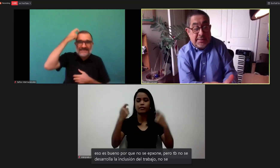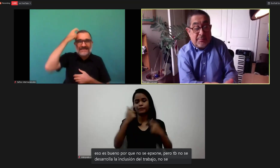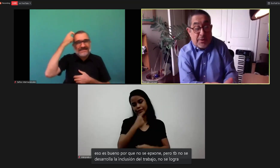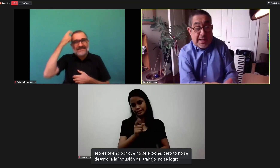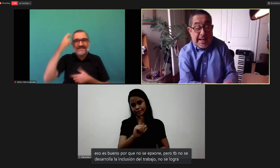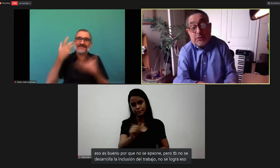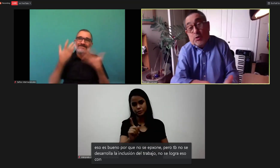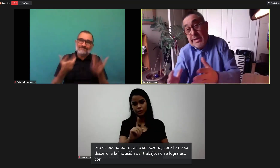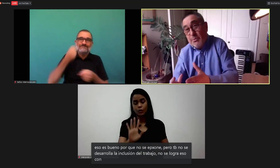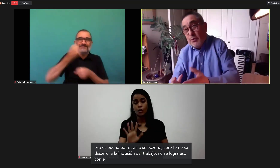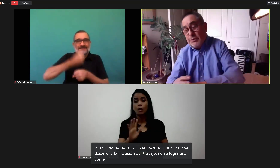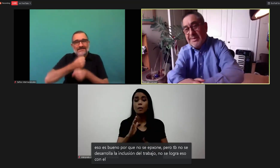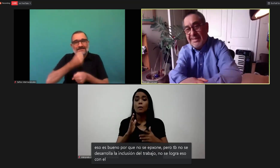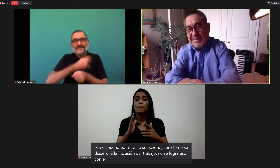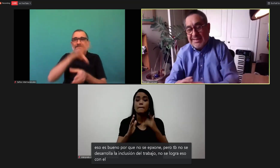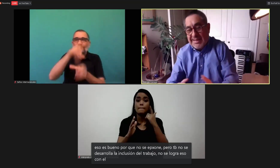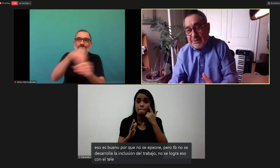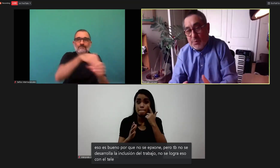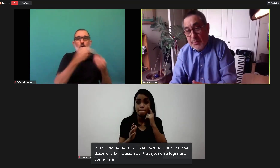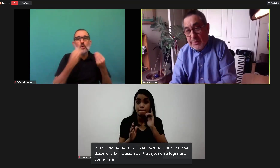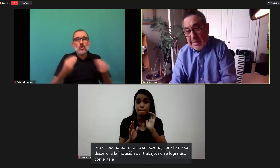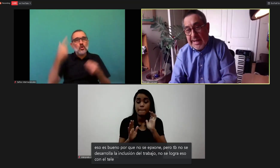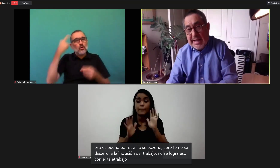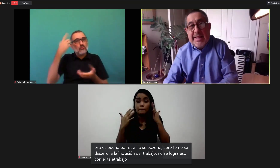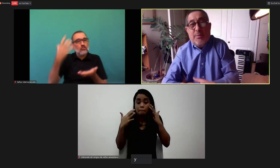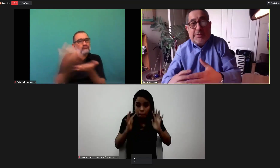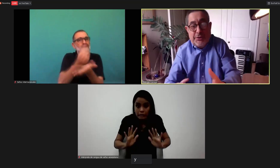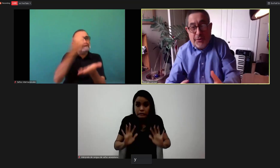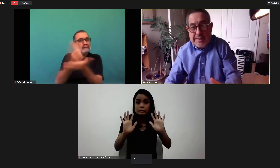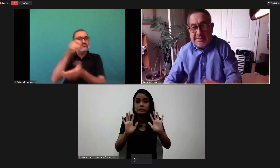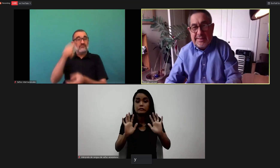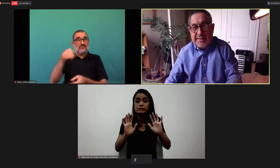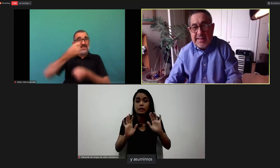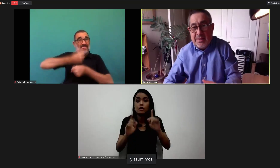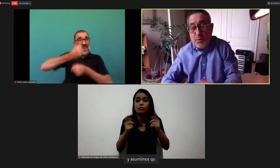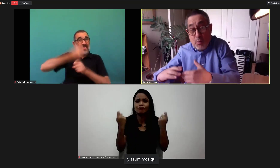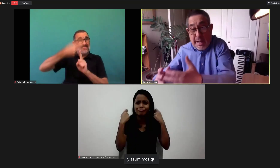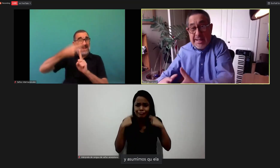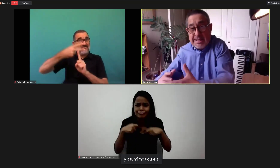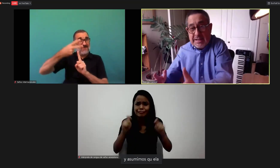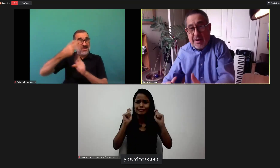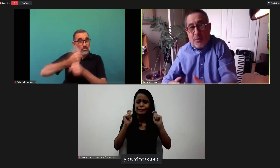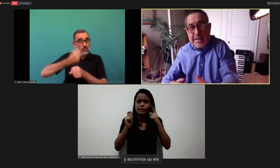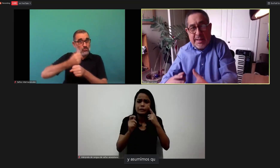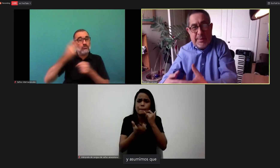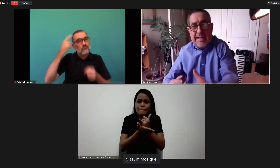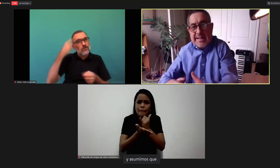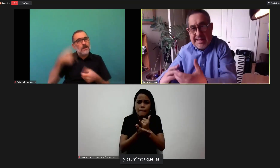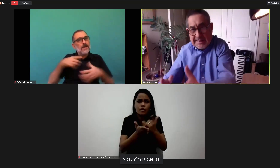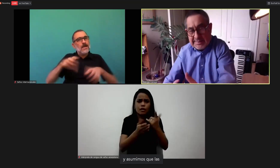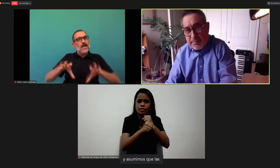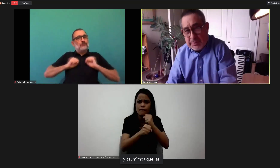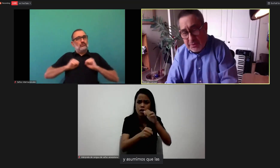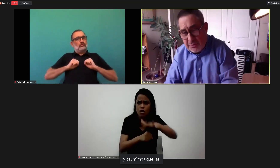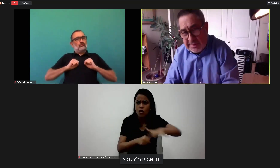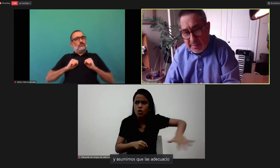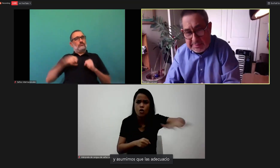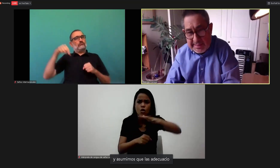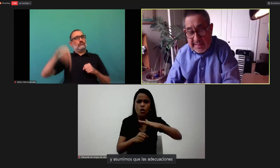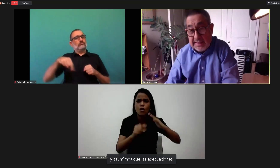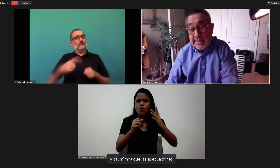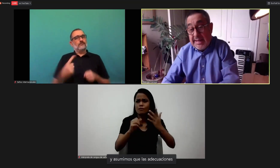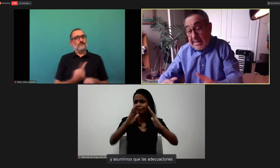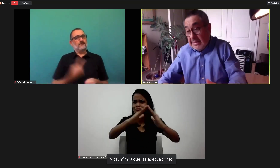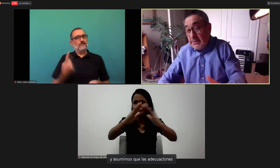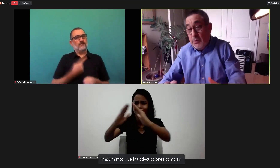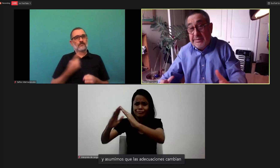que, bueno, asumimos de que las adecuaciones en los lugares de trabajo de cada una de las casas de las personas con